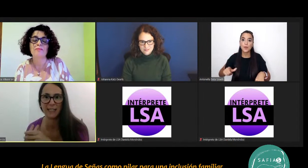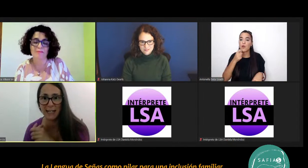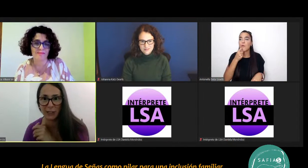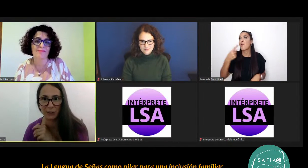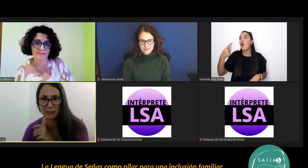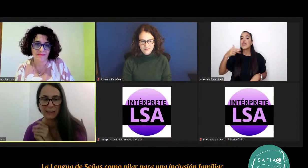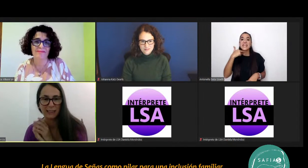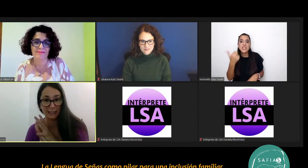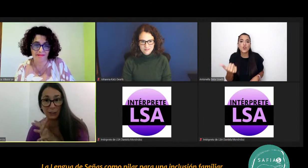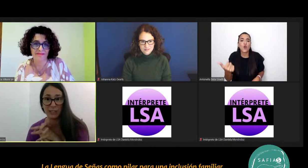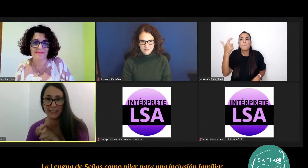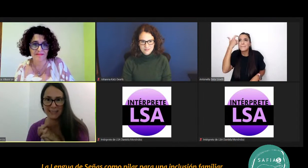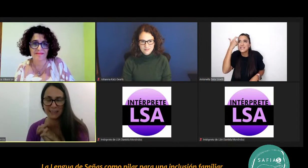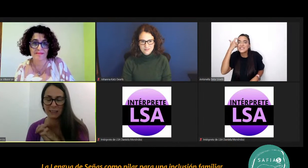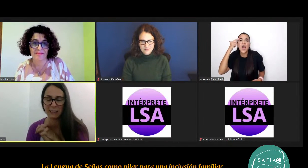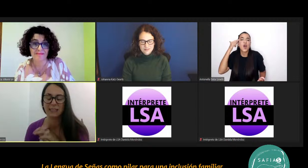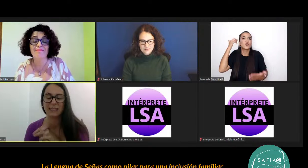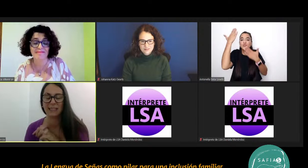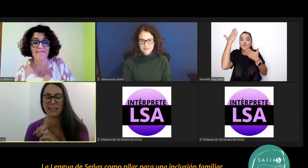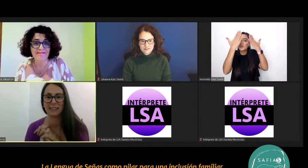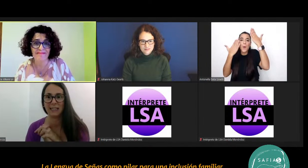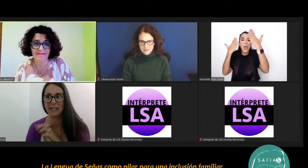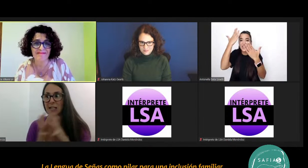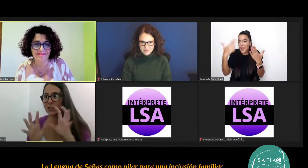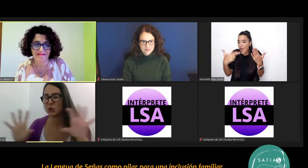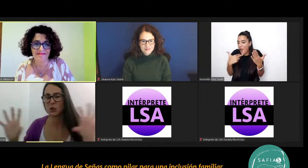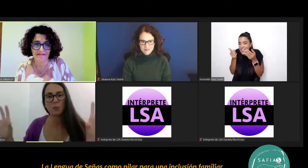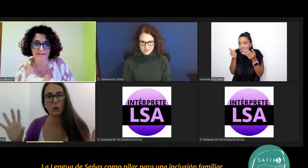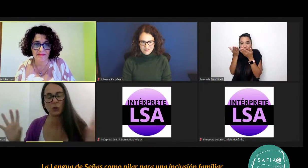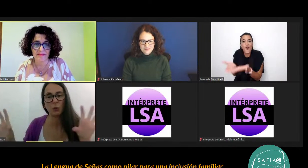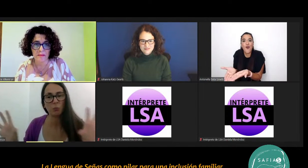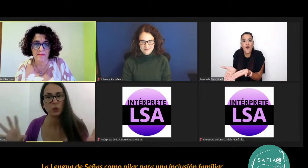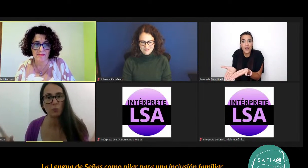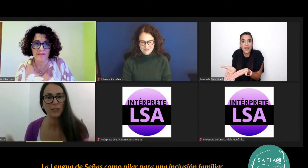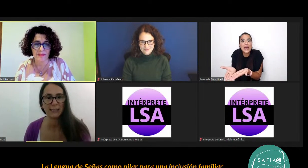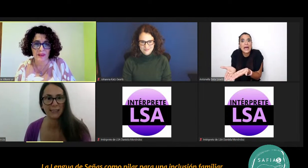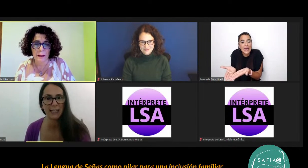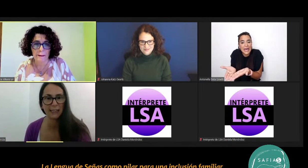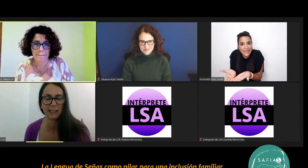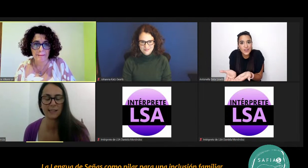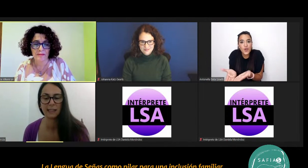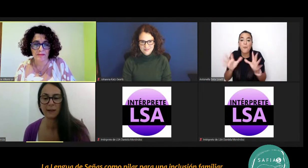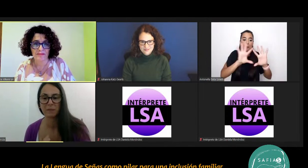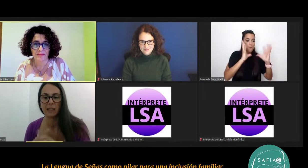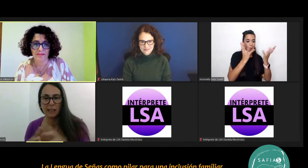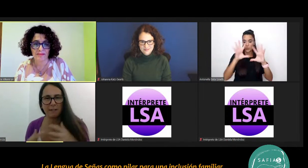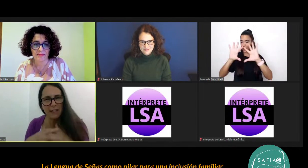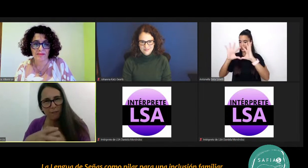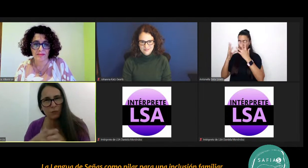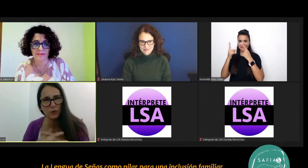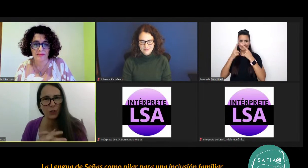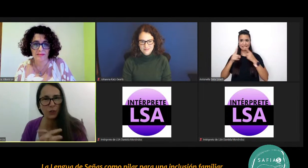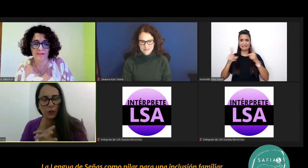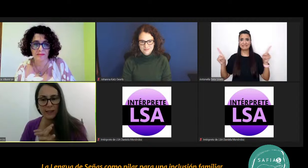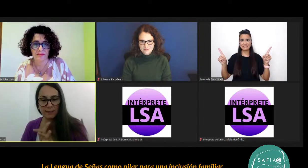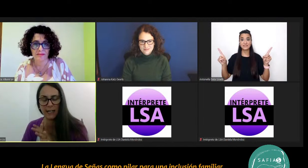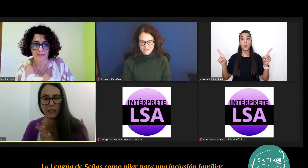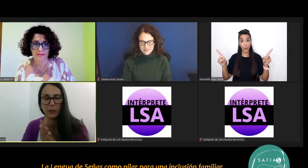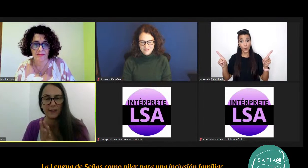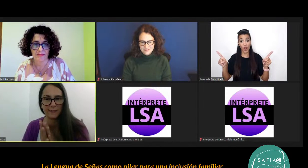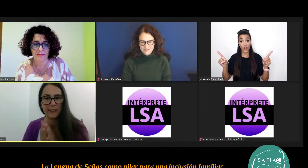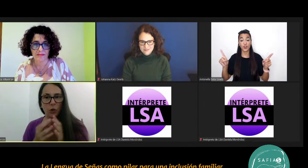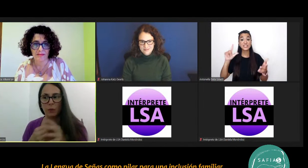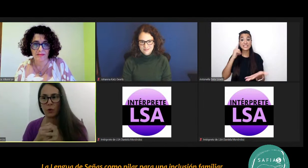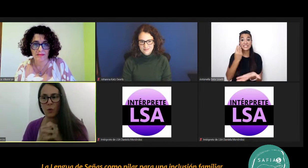que soñaron, ¿no, Leti? Son como dos mundos muy distantes. Safías funcionó este